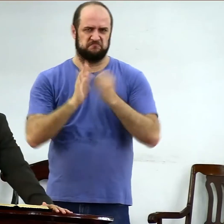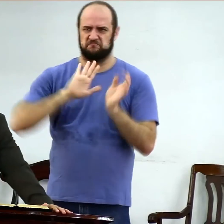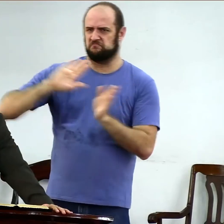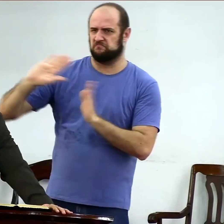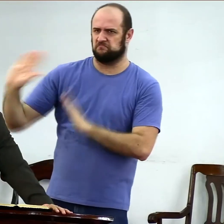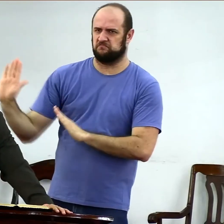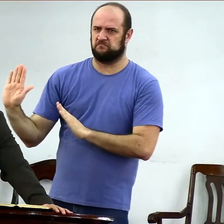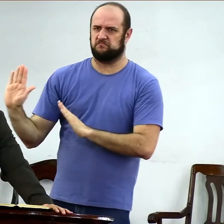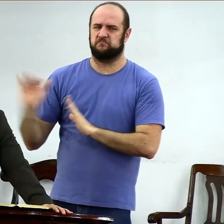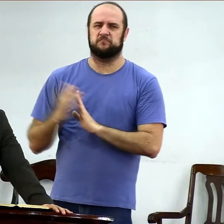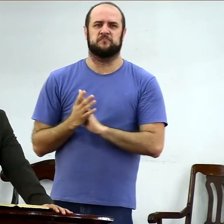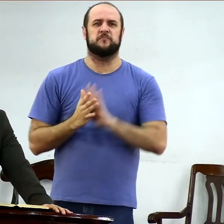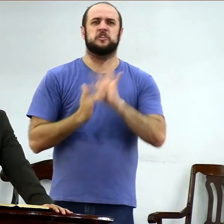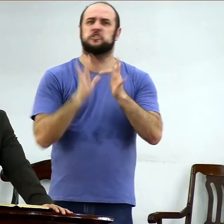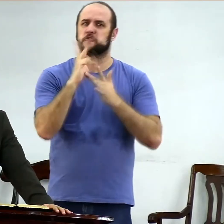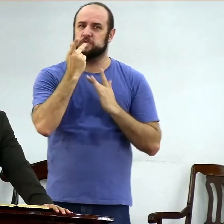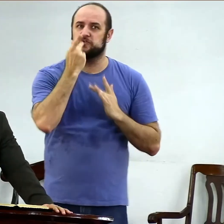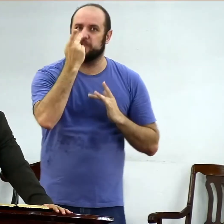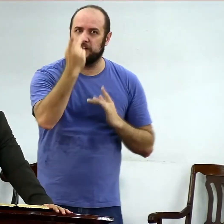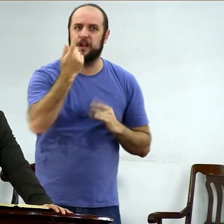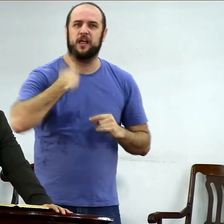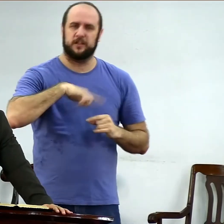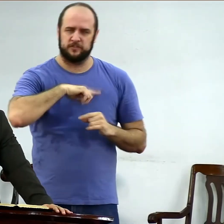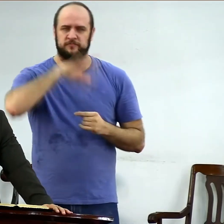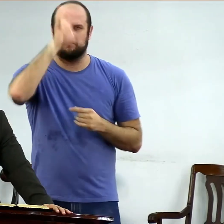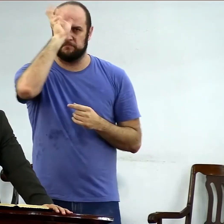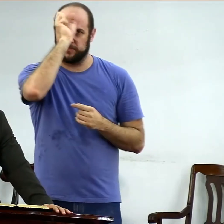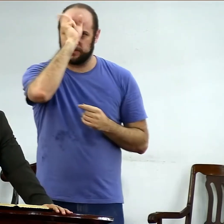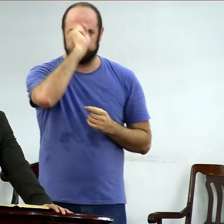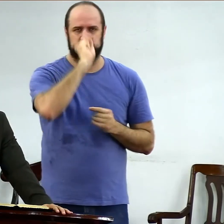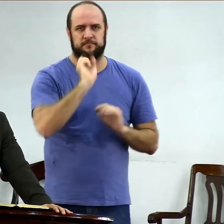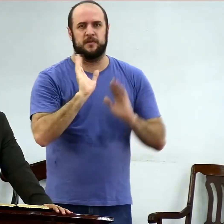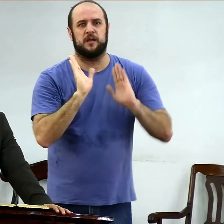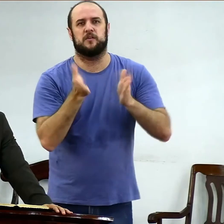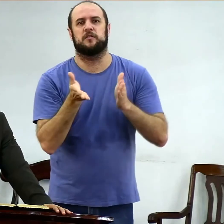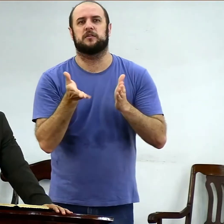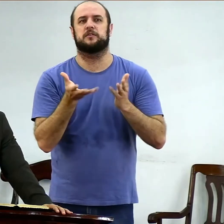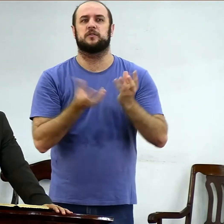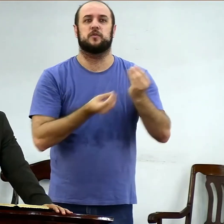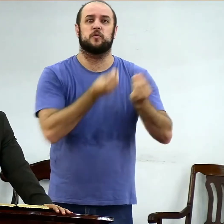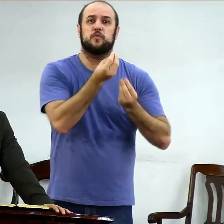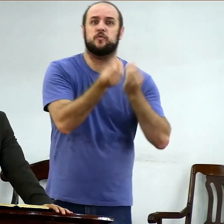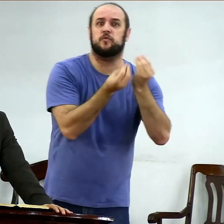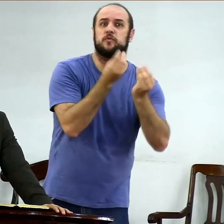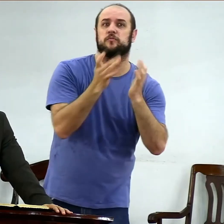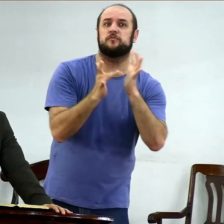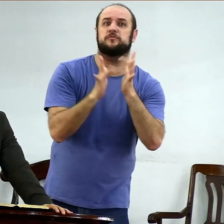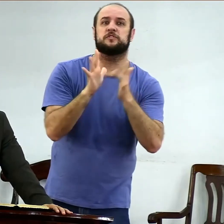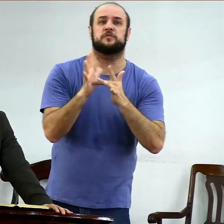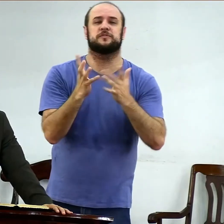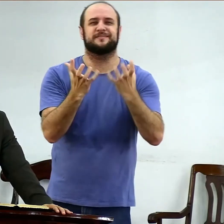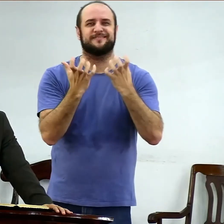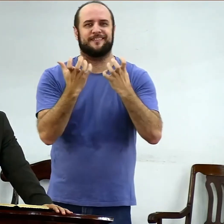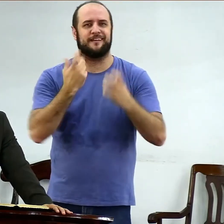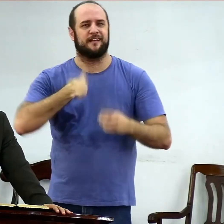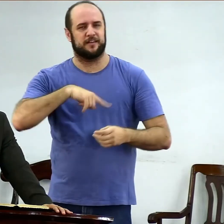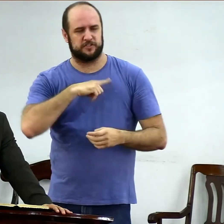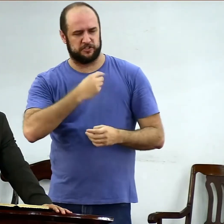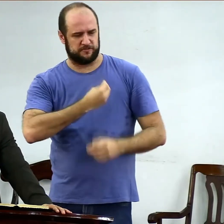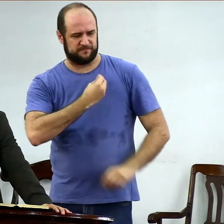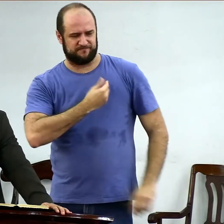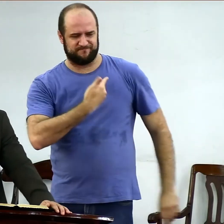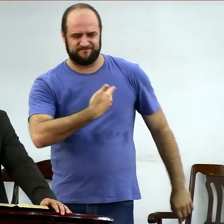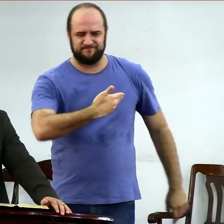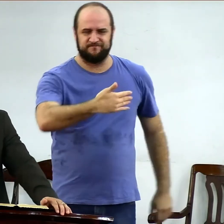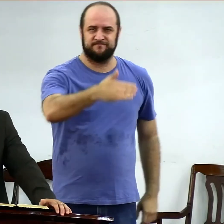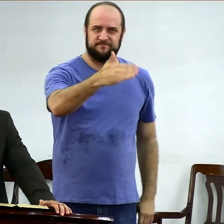porquê que ele disse isso, agora, qual é a orientação de Cristo para